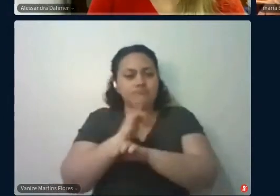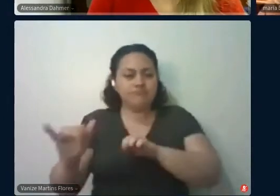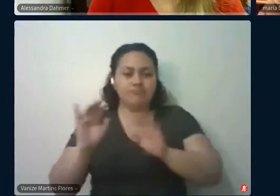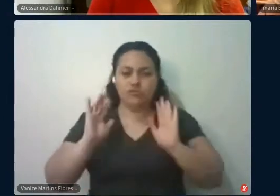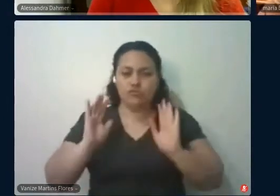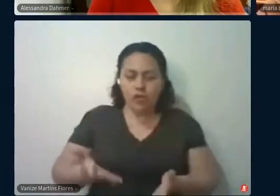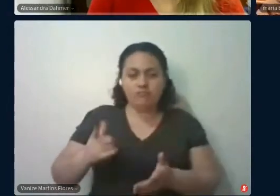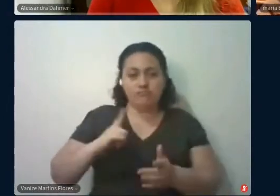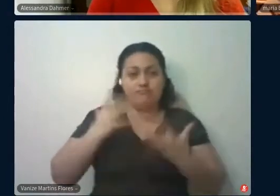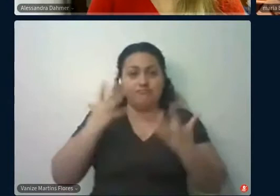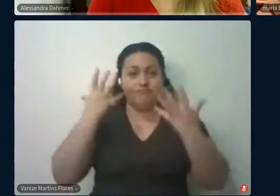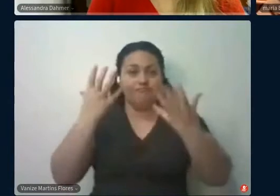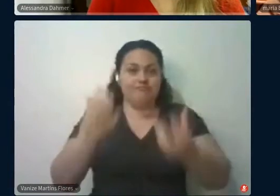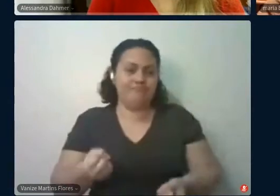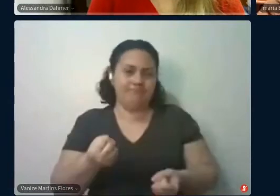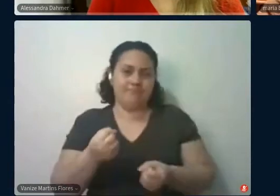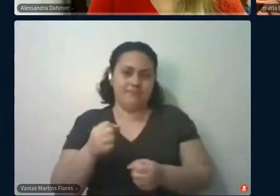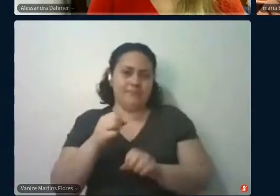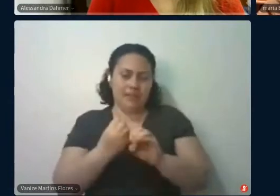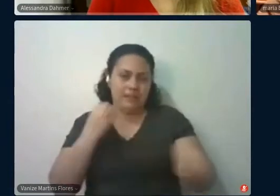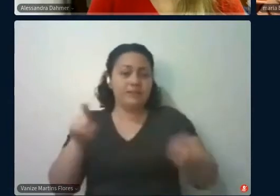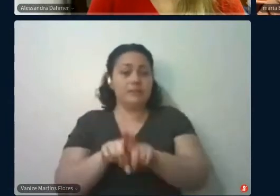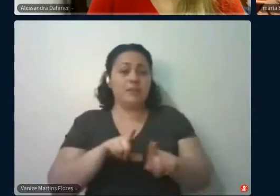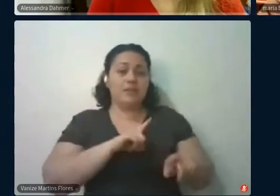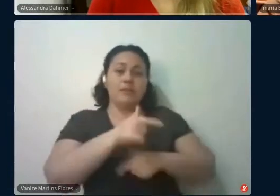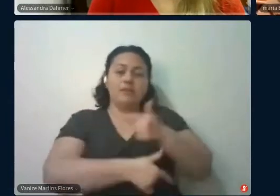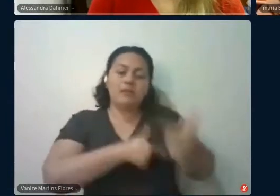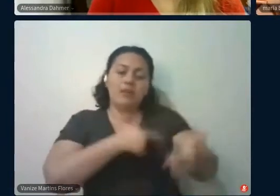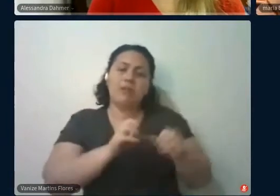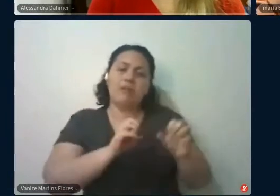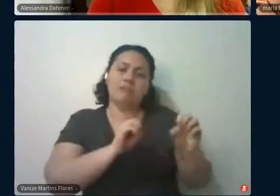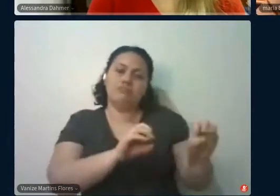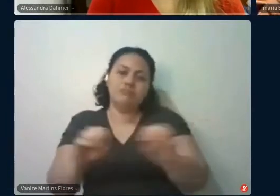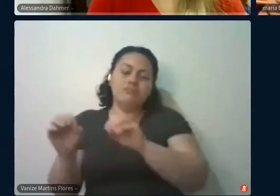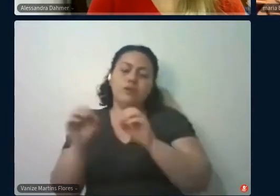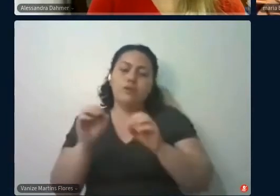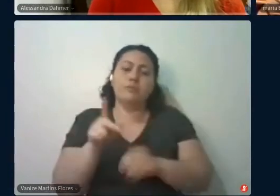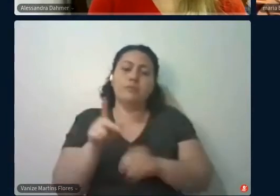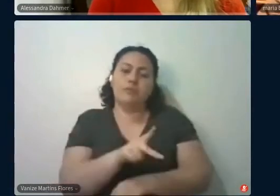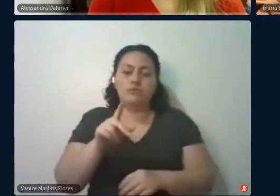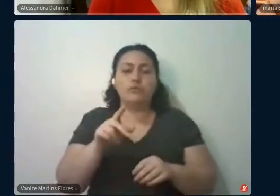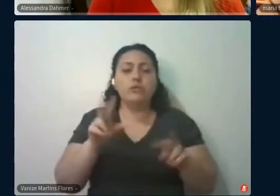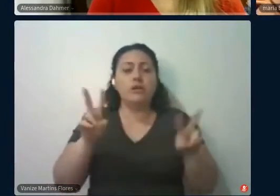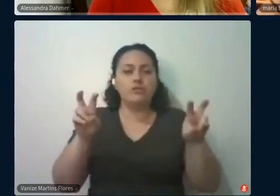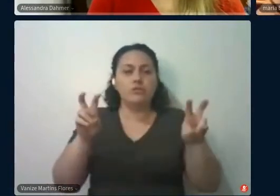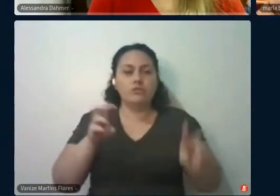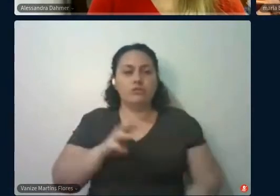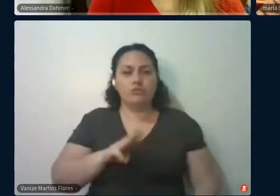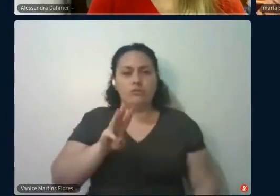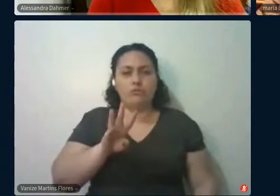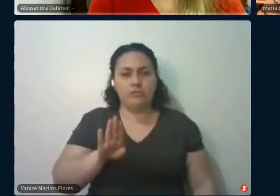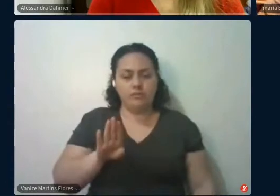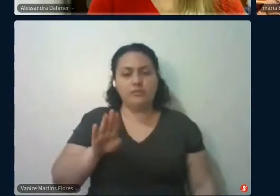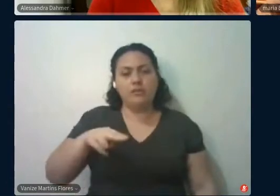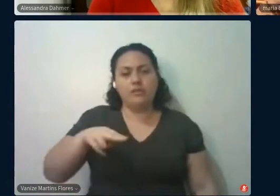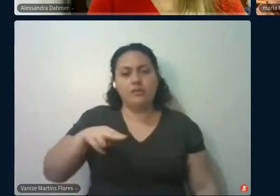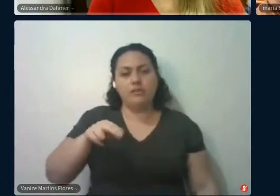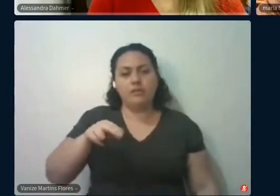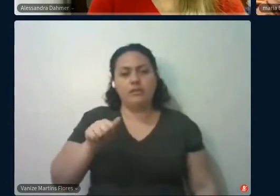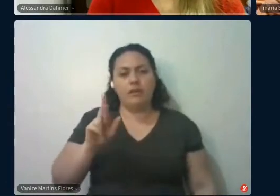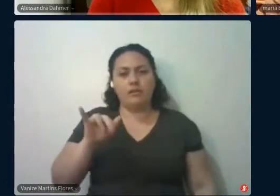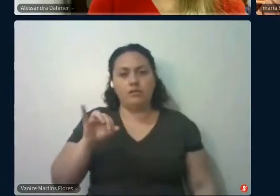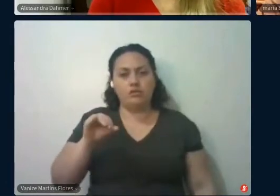com os professores, realizando webinários. A gente já realizou vários webinários, mais de